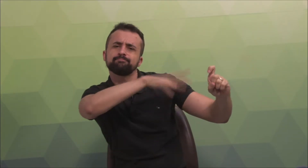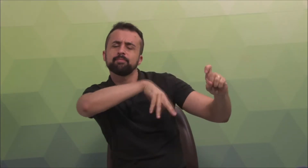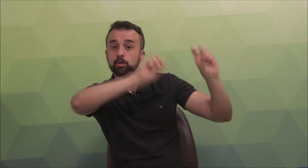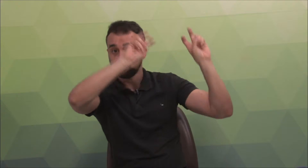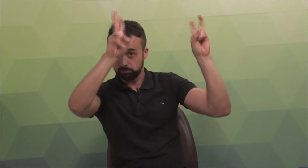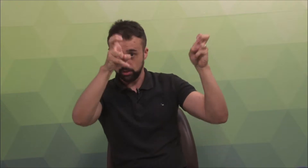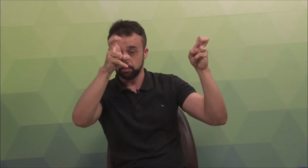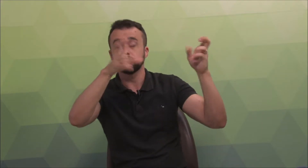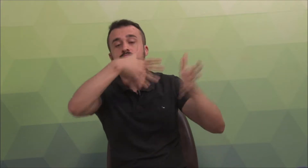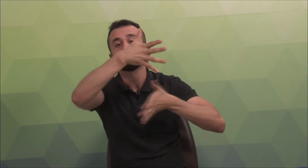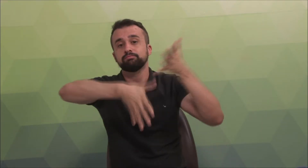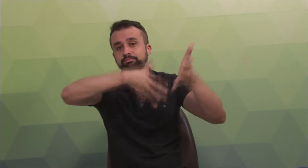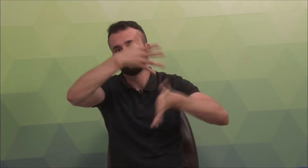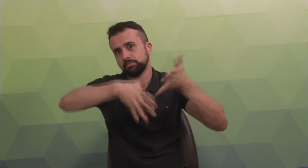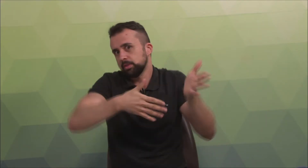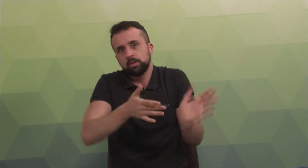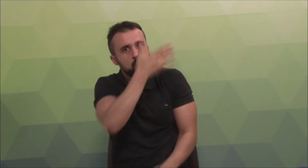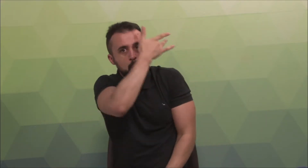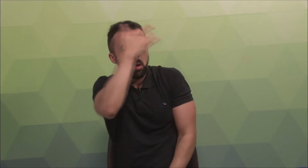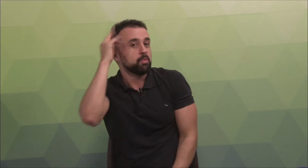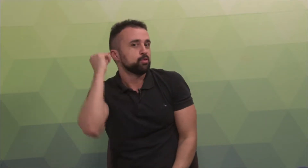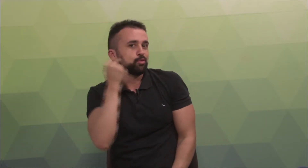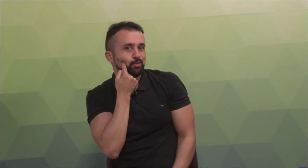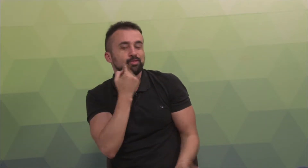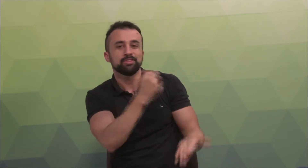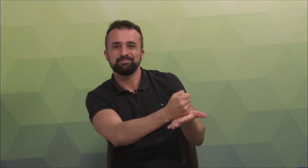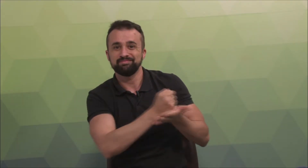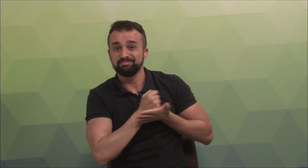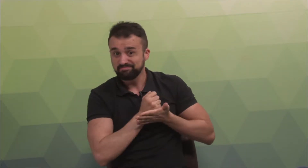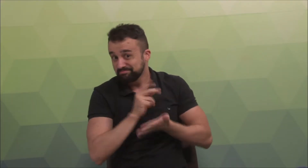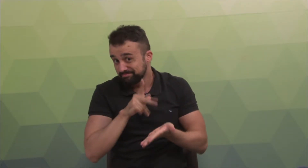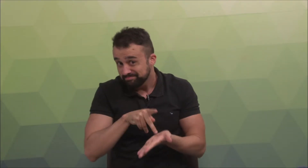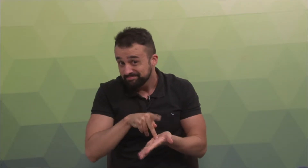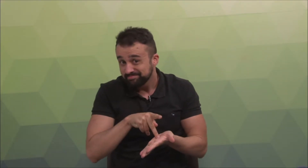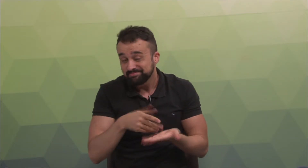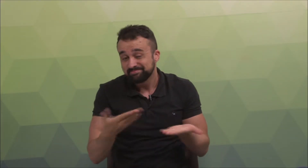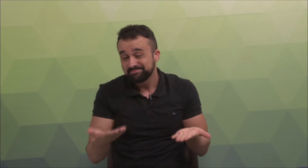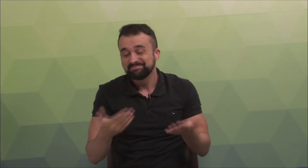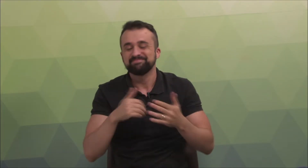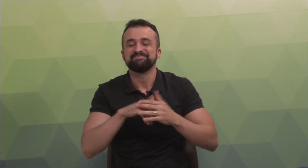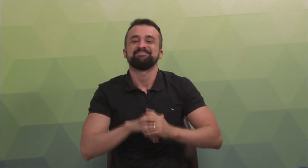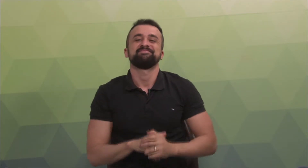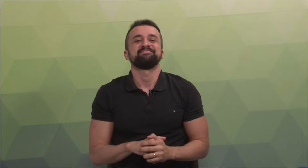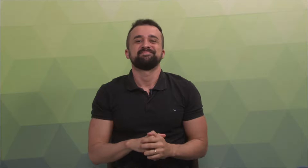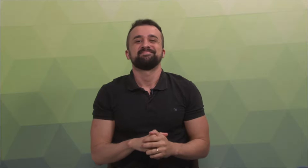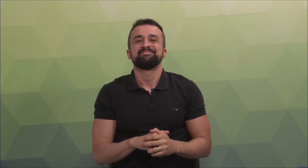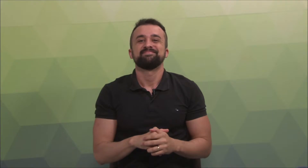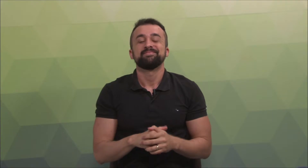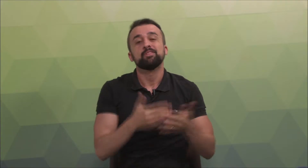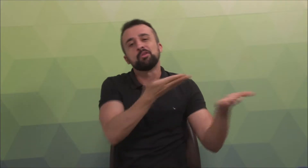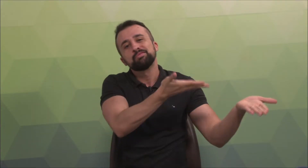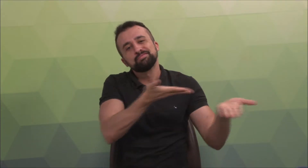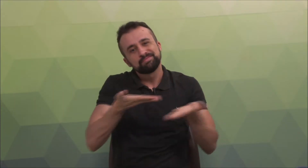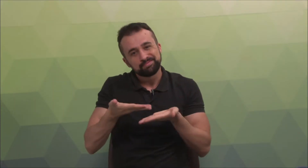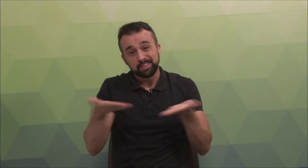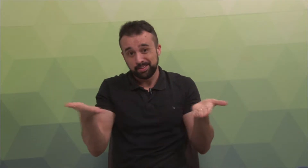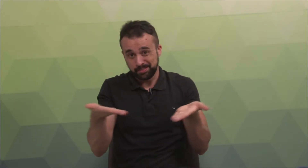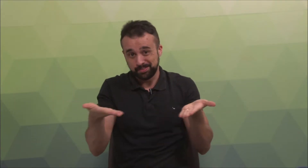que estamos falando de mitos sobre a língua de sinais, nada melhor que um surdo para ajudar, verdade? Então,